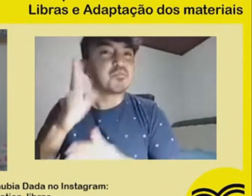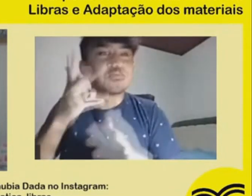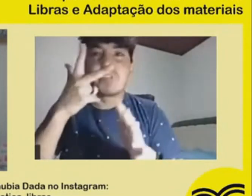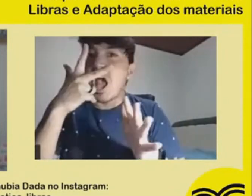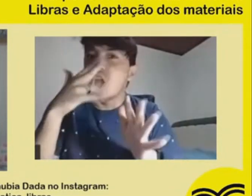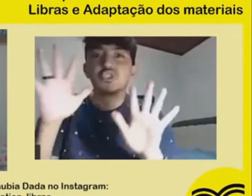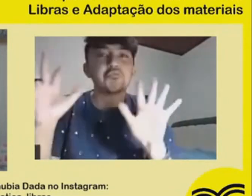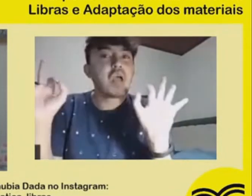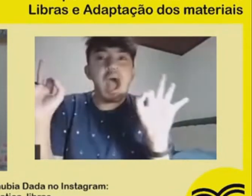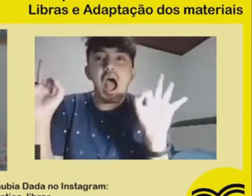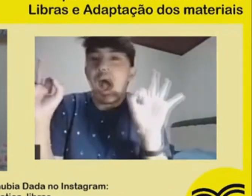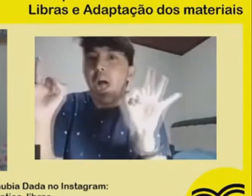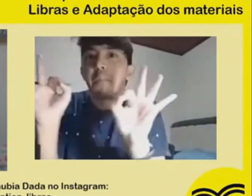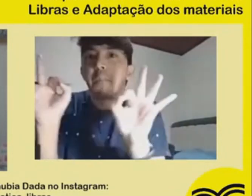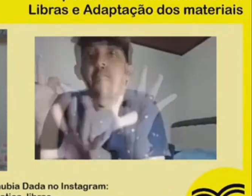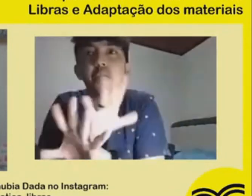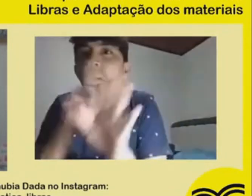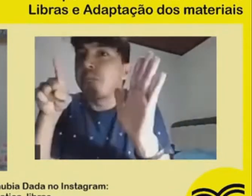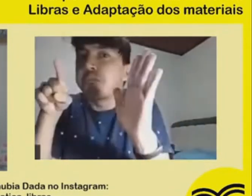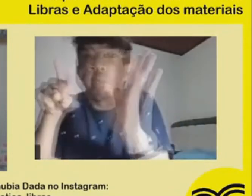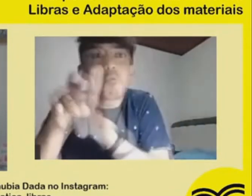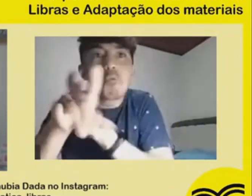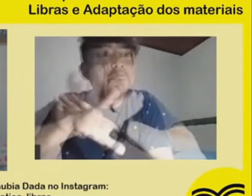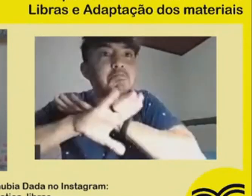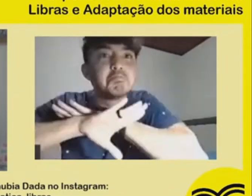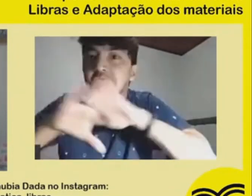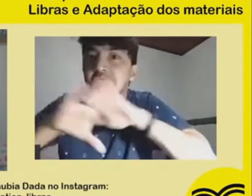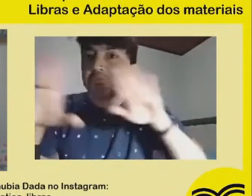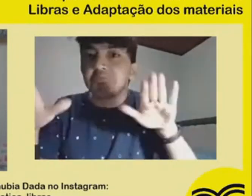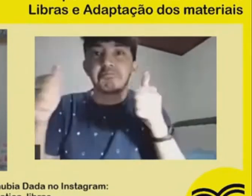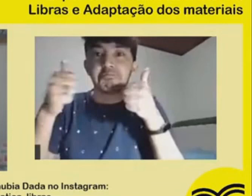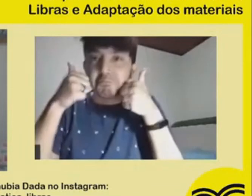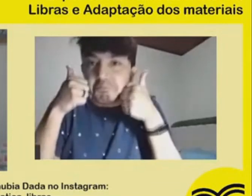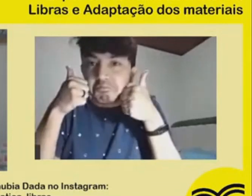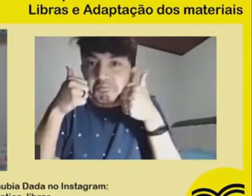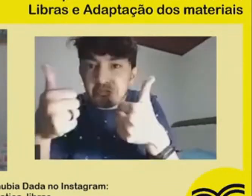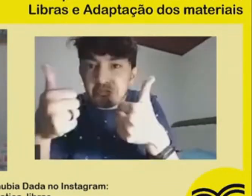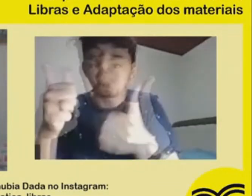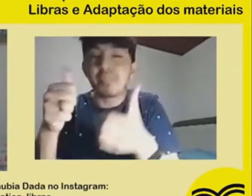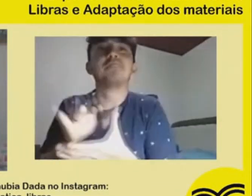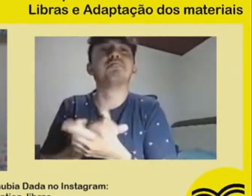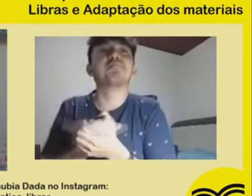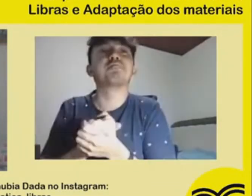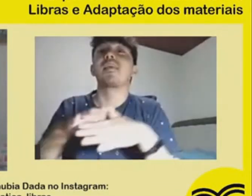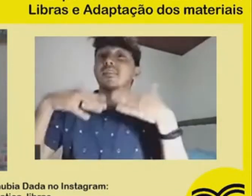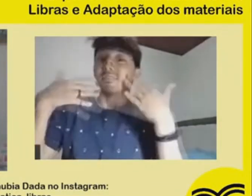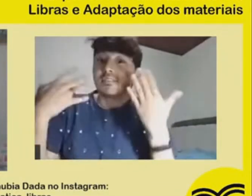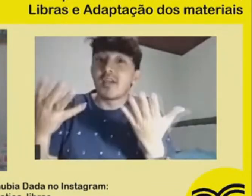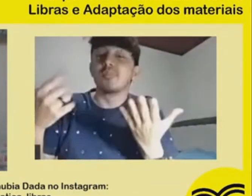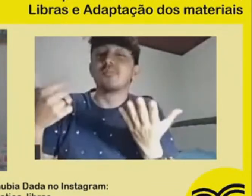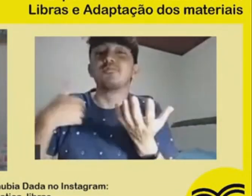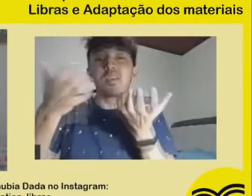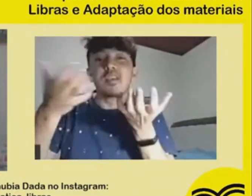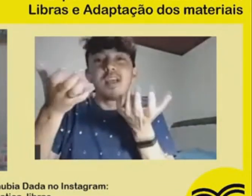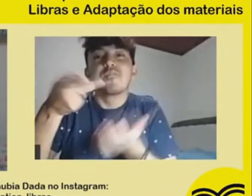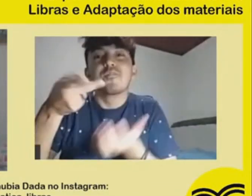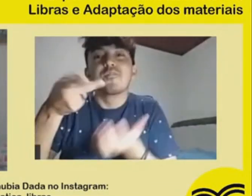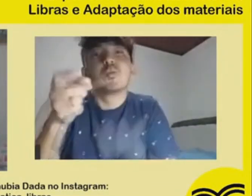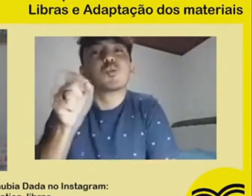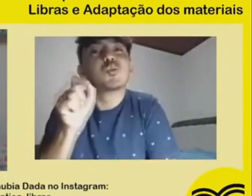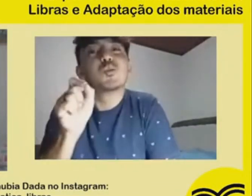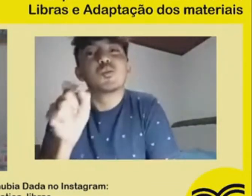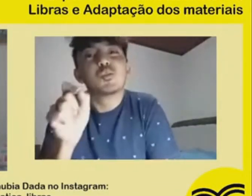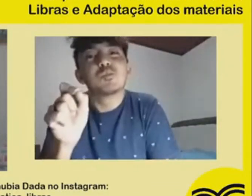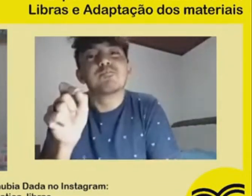Difícil? É diferente, né? Sim, muito legal, professora, muito interessante. Acho